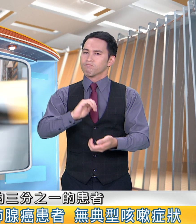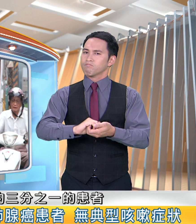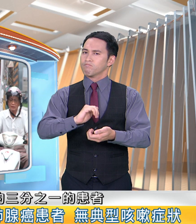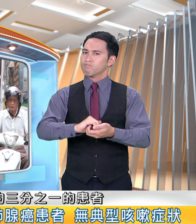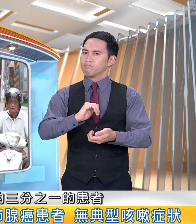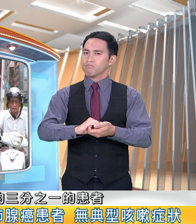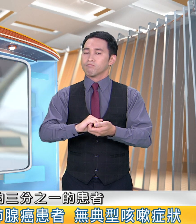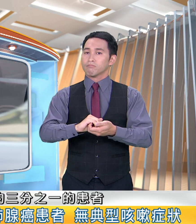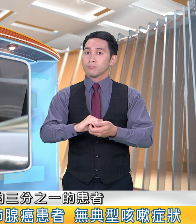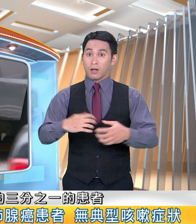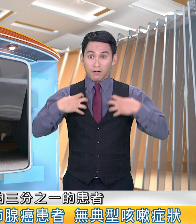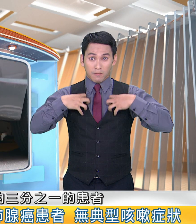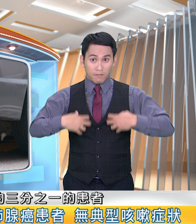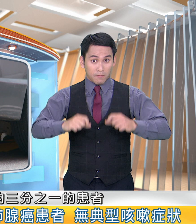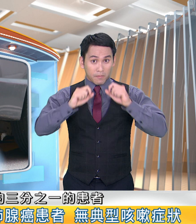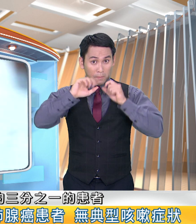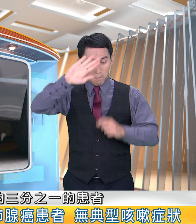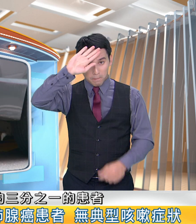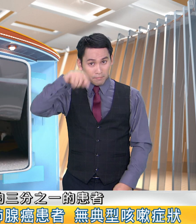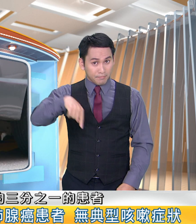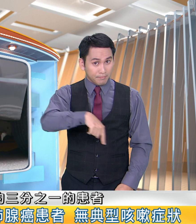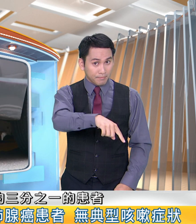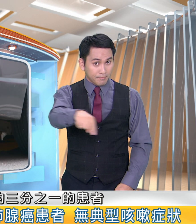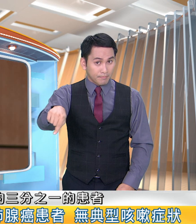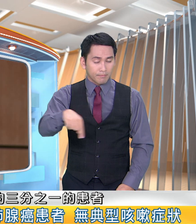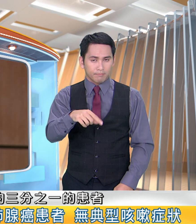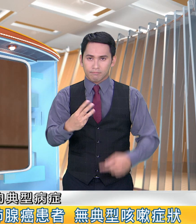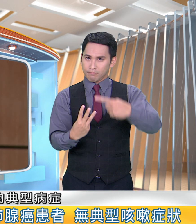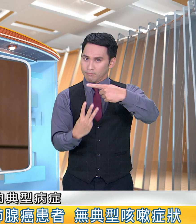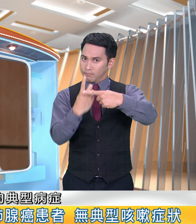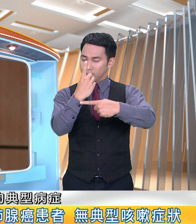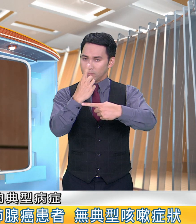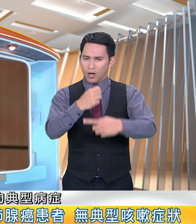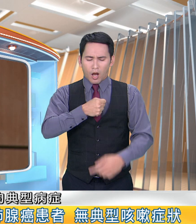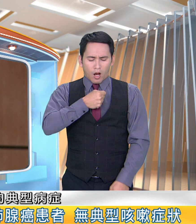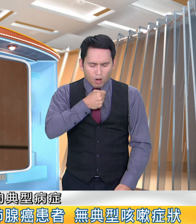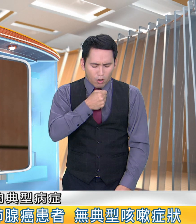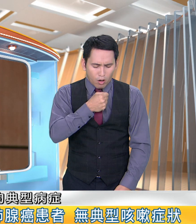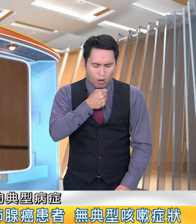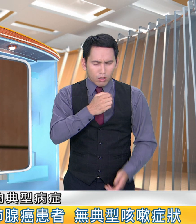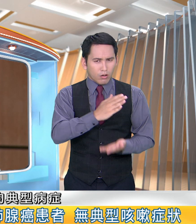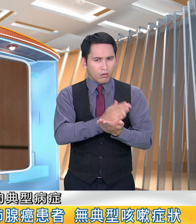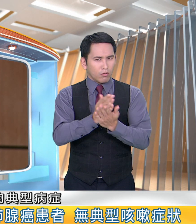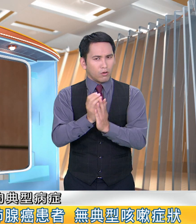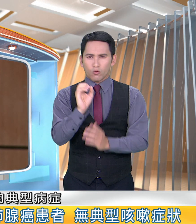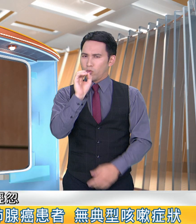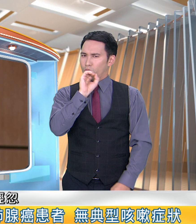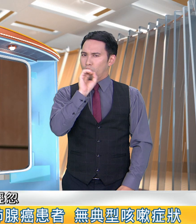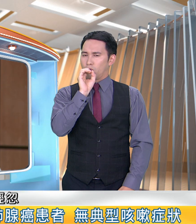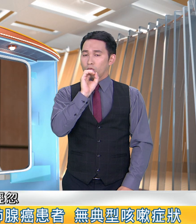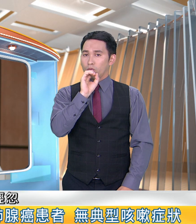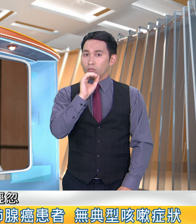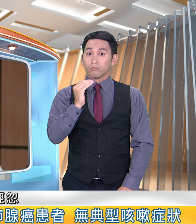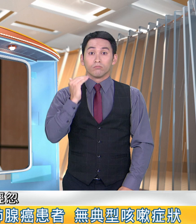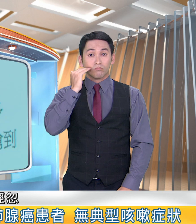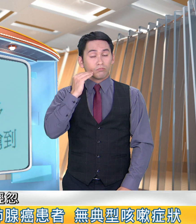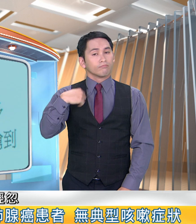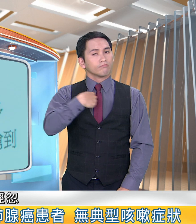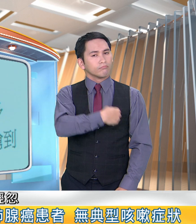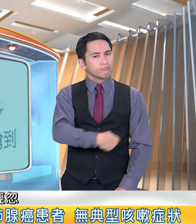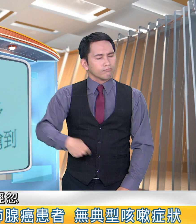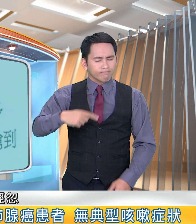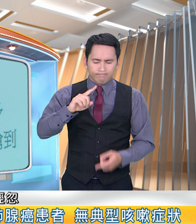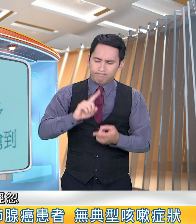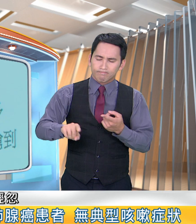醒，大约有1/3的患者没有咳嗽这样的典型病症，提醒民众不可